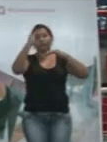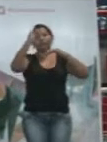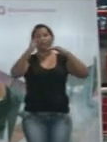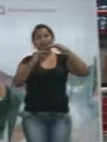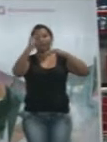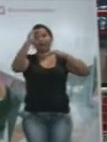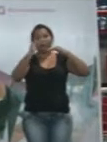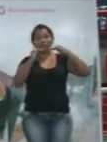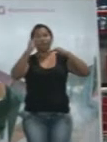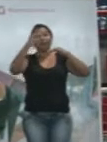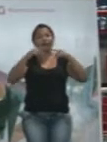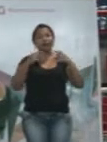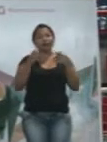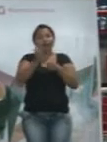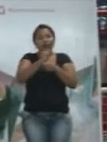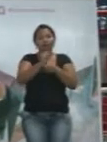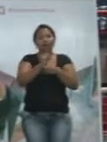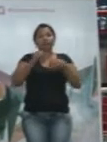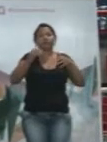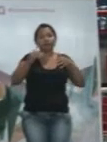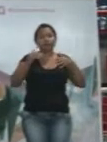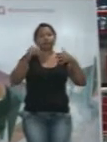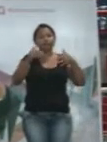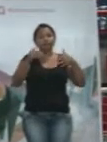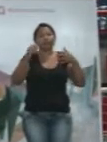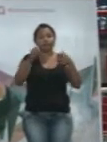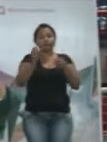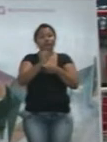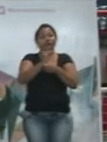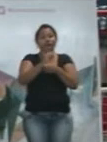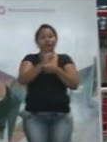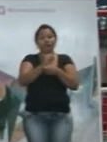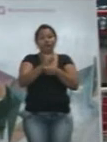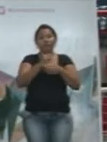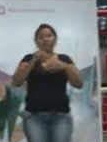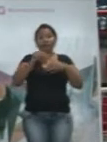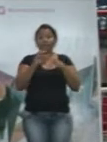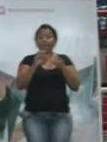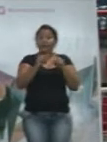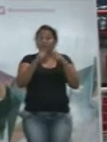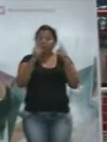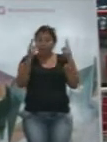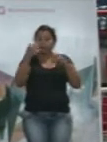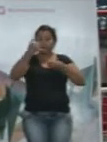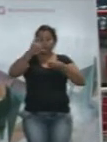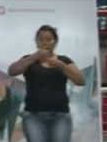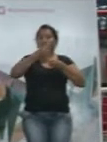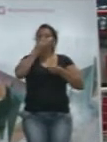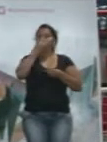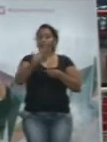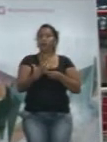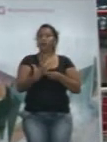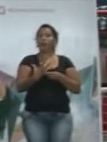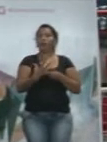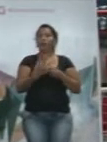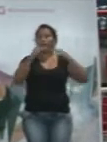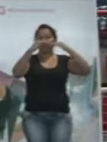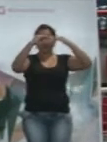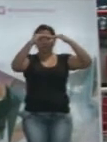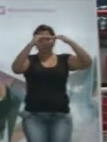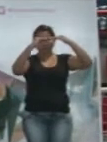sobe pouco. O carro fica o quê? Ele vai ficar estancando, morrendo. Quando a gasolina é boa, aí o que é que ocorre? Aí o pistão